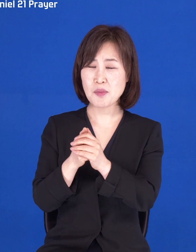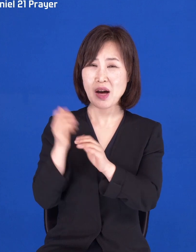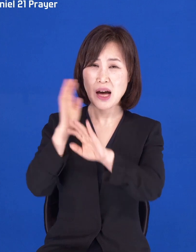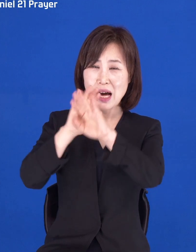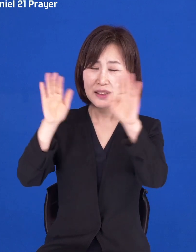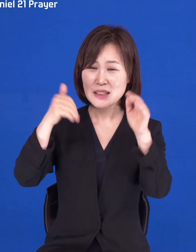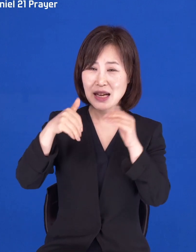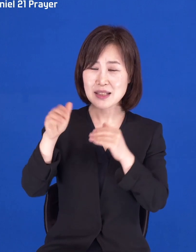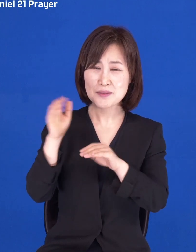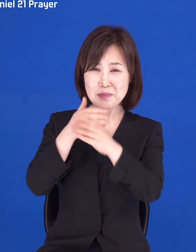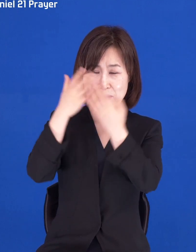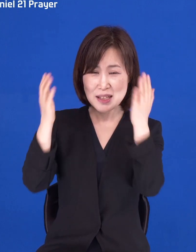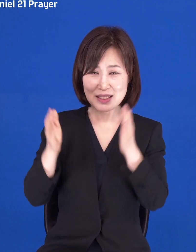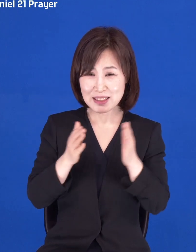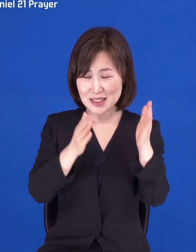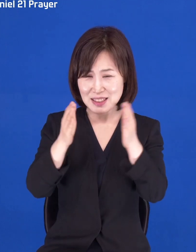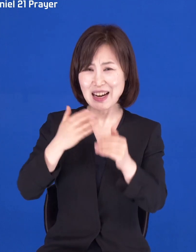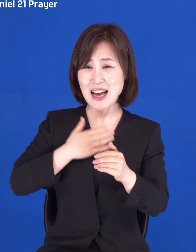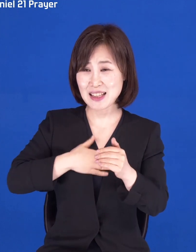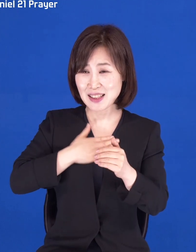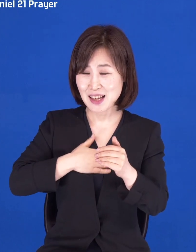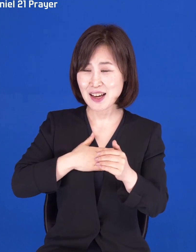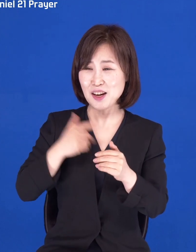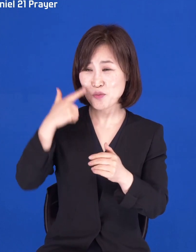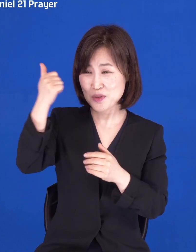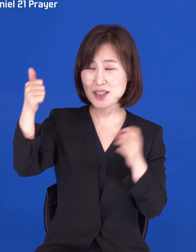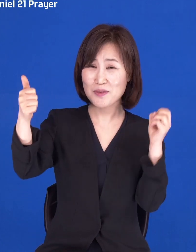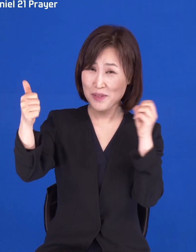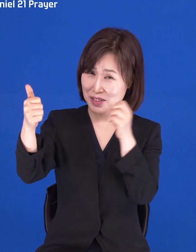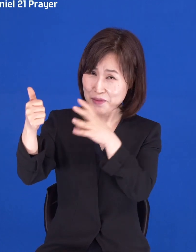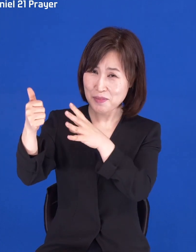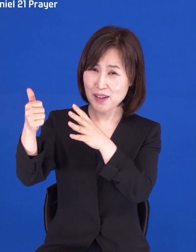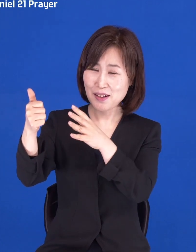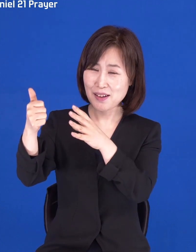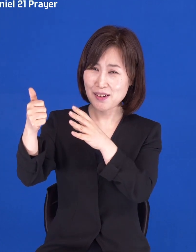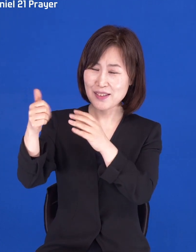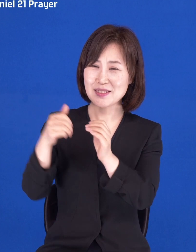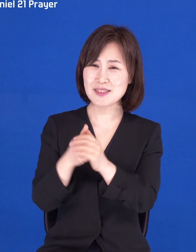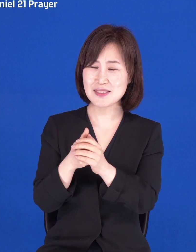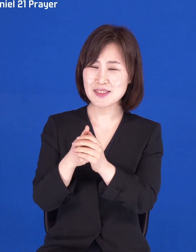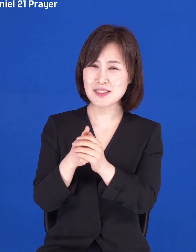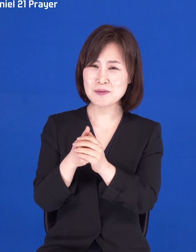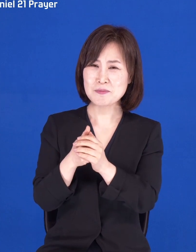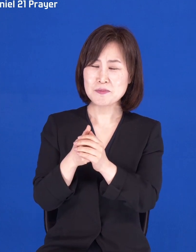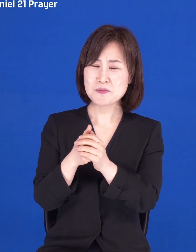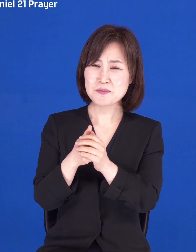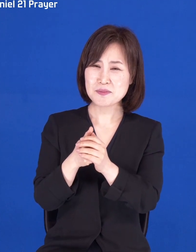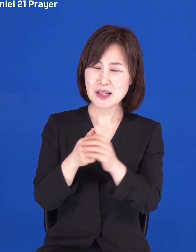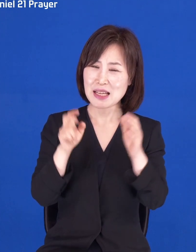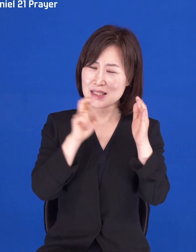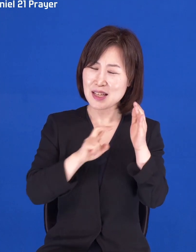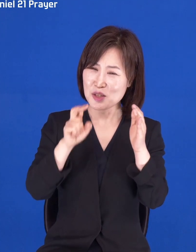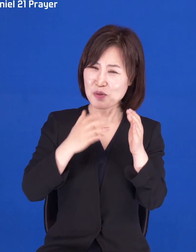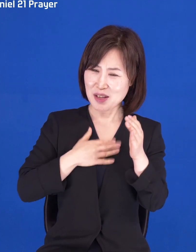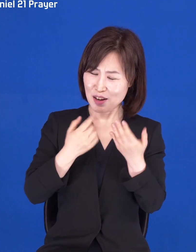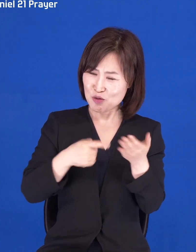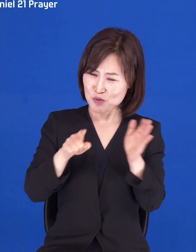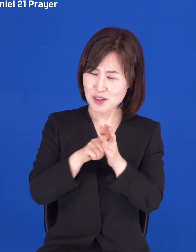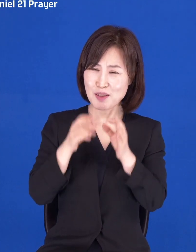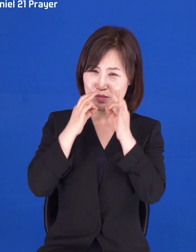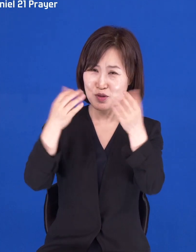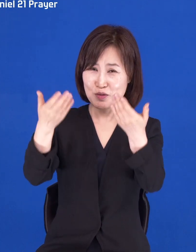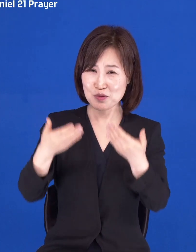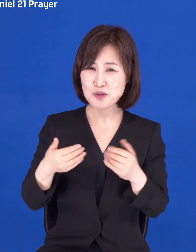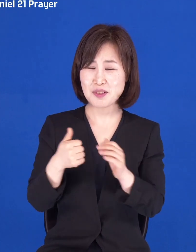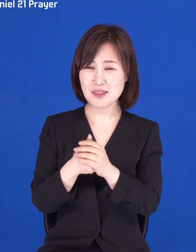길이, 여러 가지 찬양을 알고 있다고 했더니 그 찬양을 예배 전에 더 부르셨어요. 그래서 아는